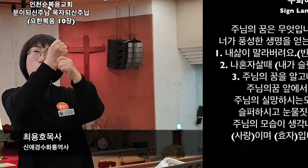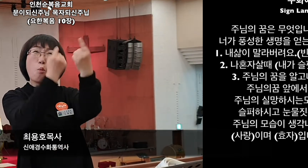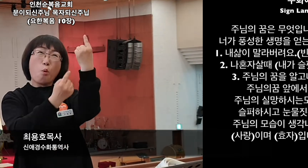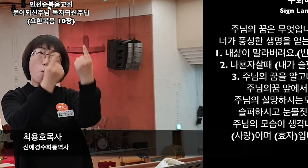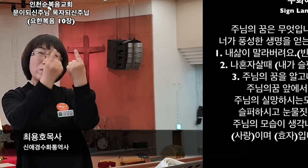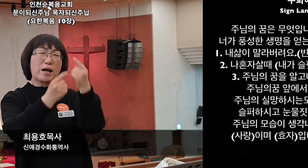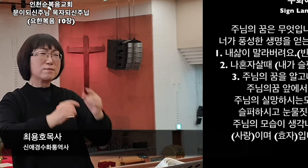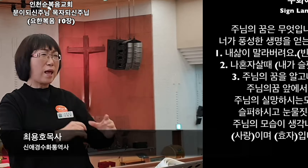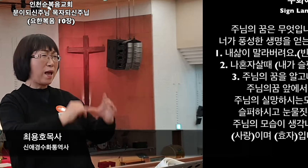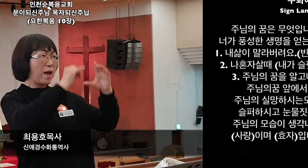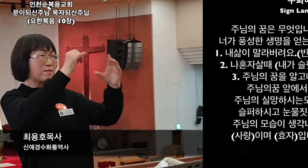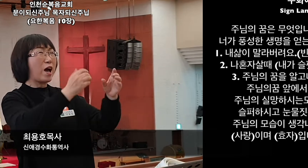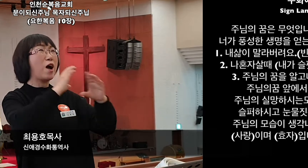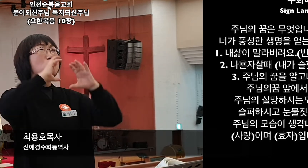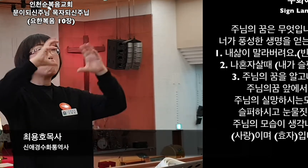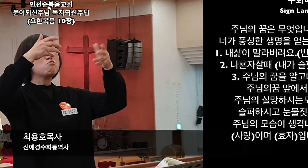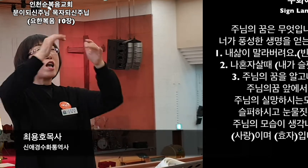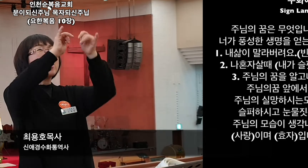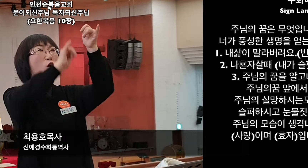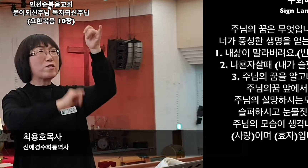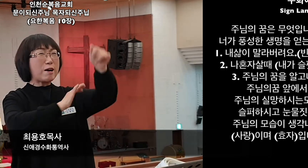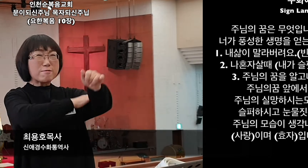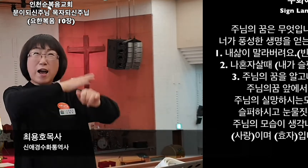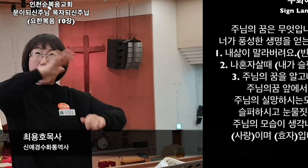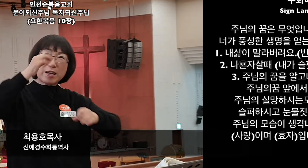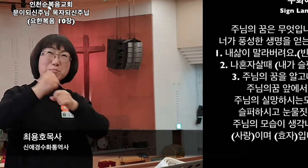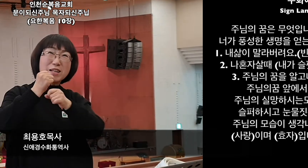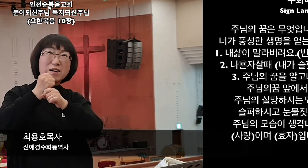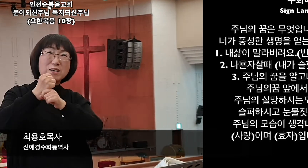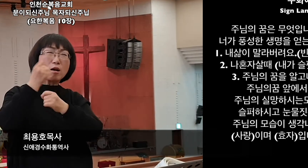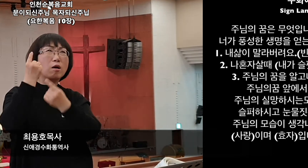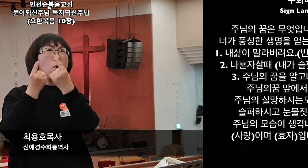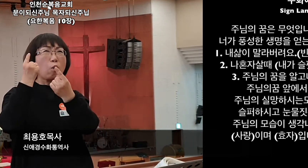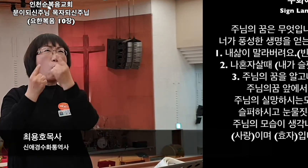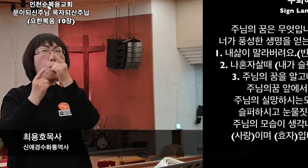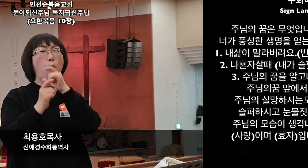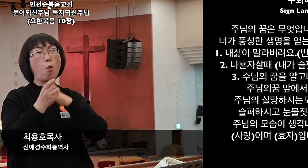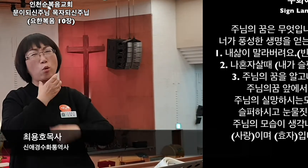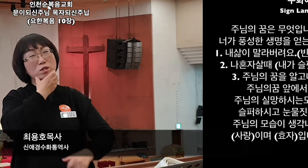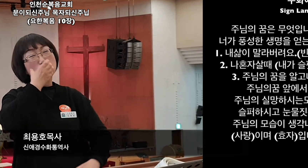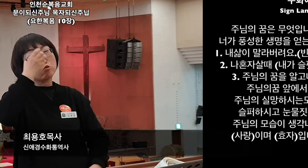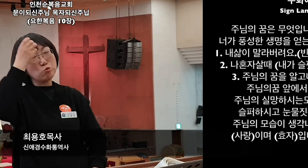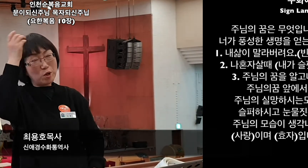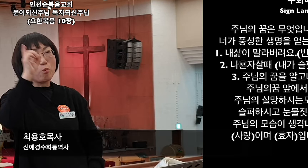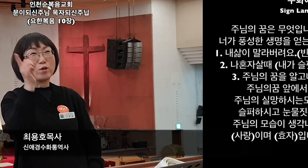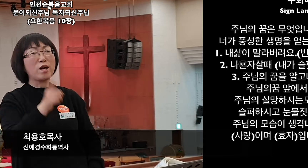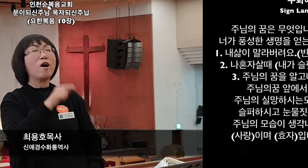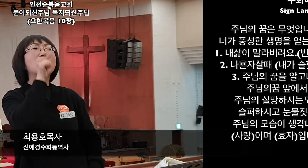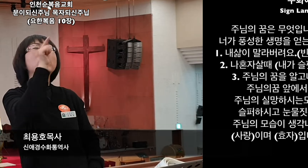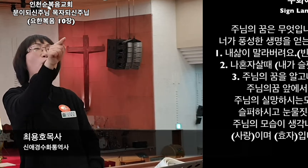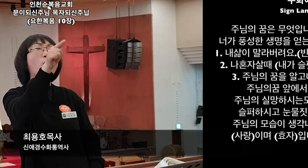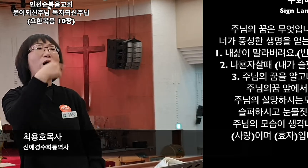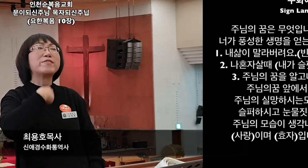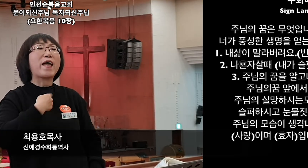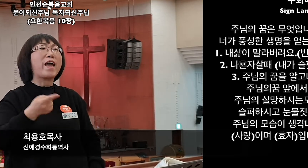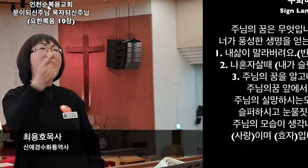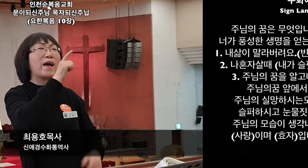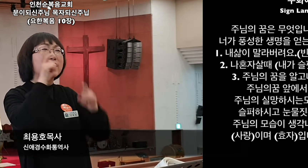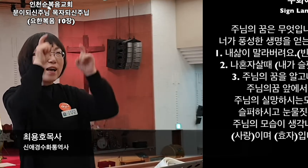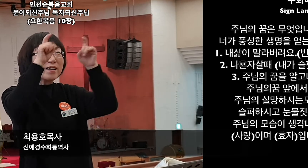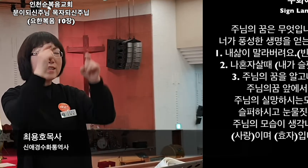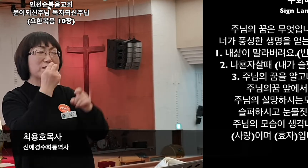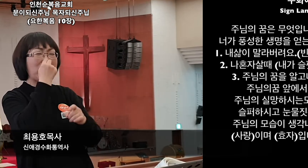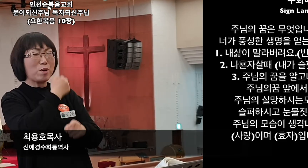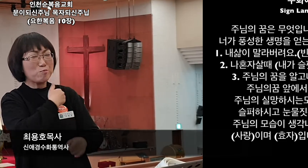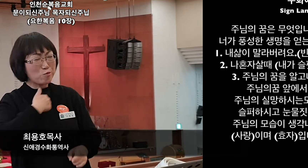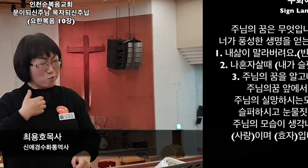꿈, 세상의 우주와 역사를 찬란하게 만들겠다, 그런 꿈 아니시고요. 주님의 꿈은 내 양들이